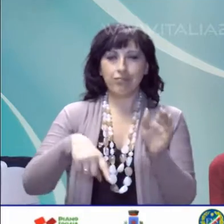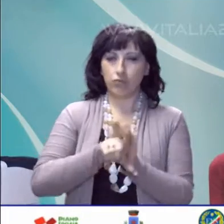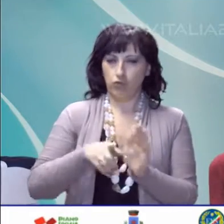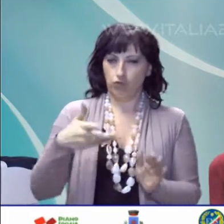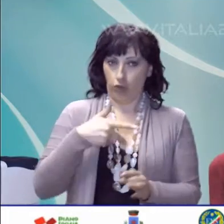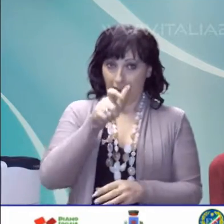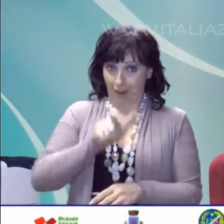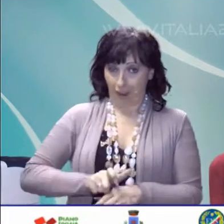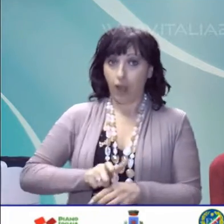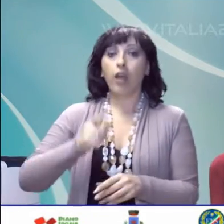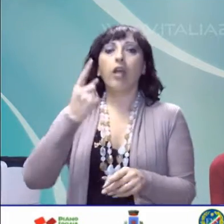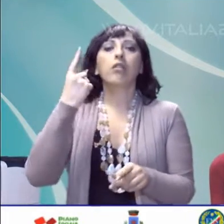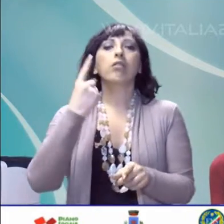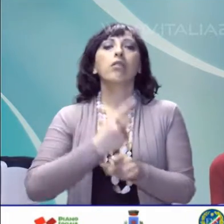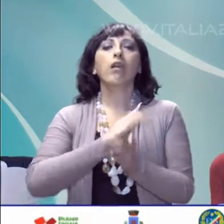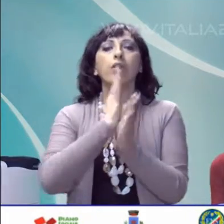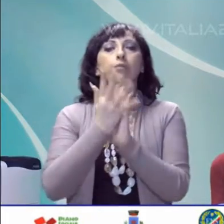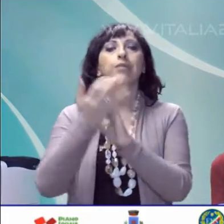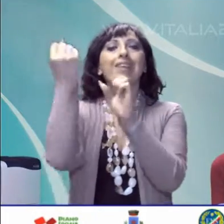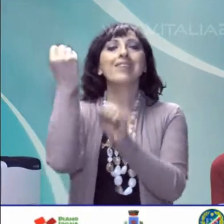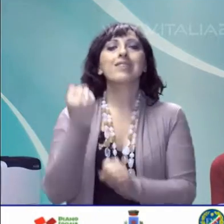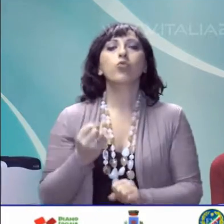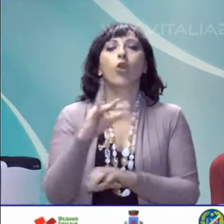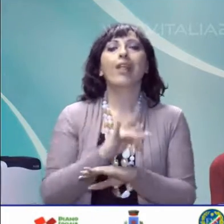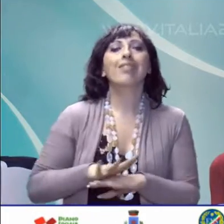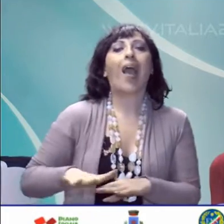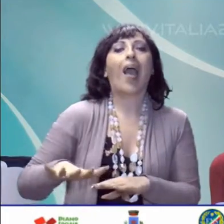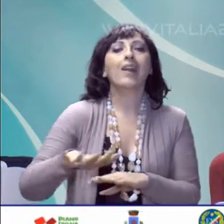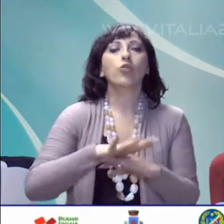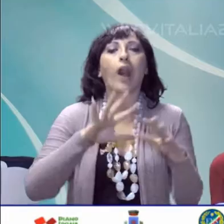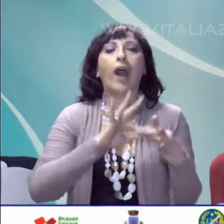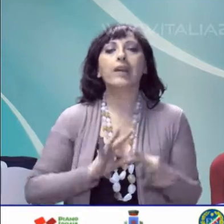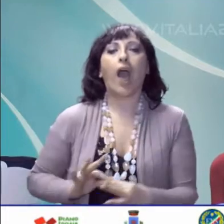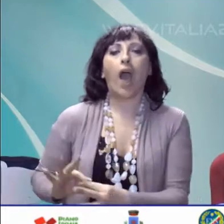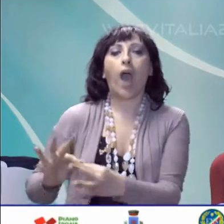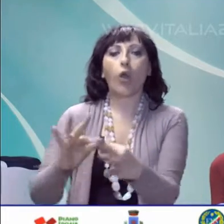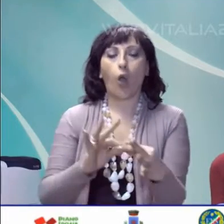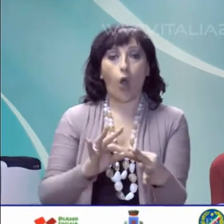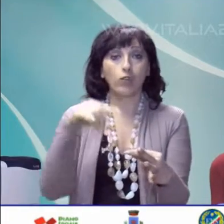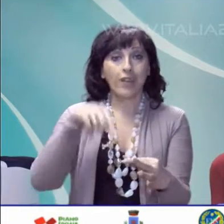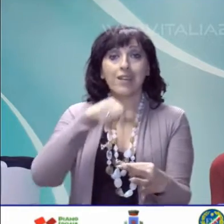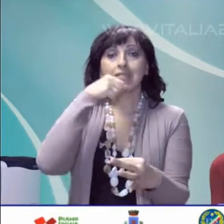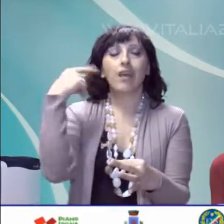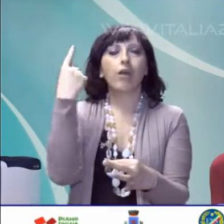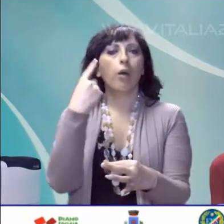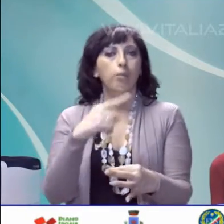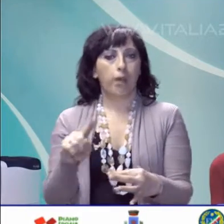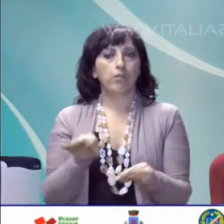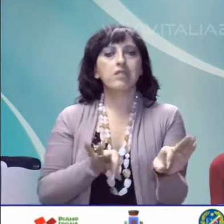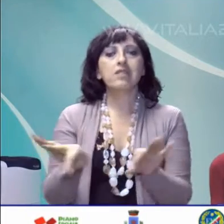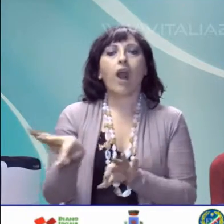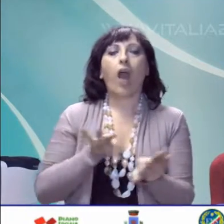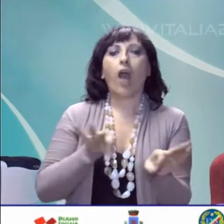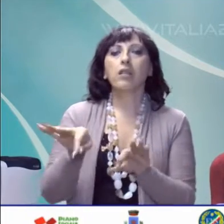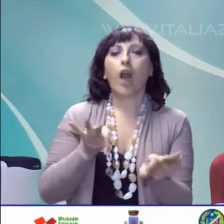rappresentante, funga da istituzione territoriale di raccordo per predisporre le opportune strategie